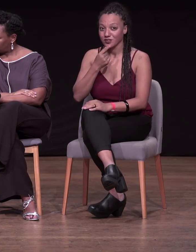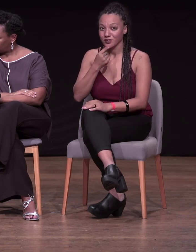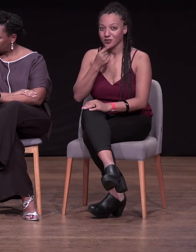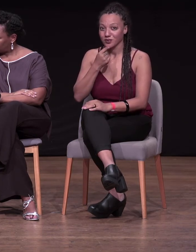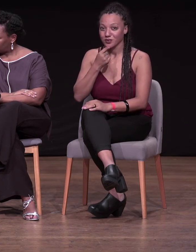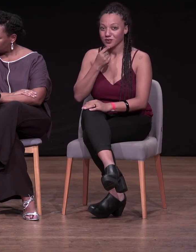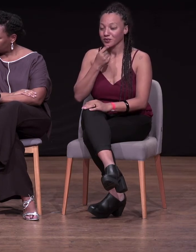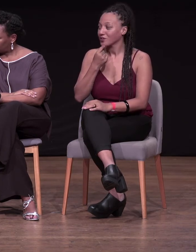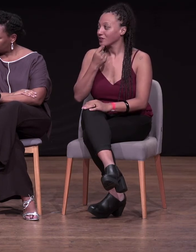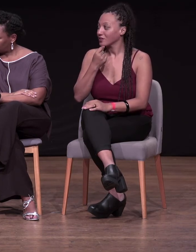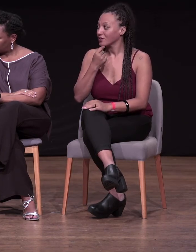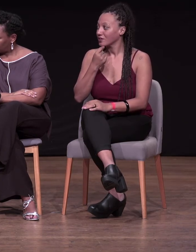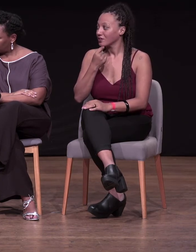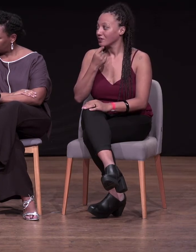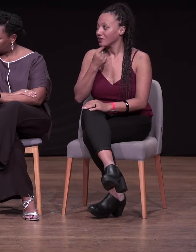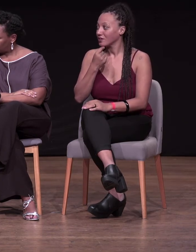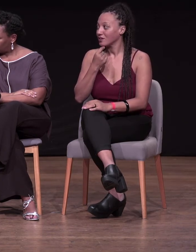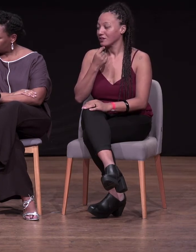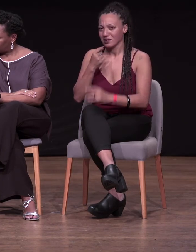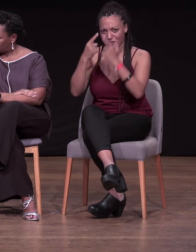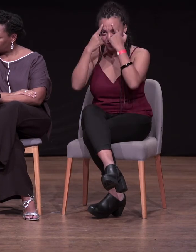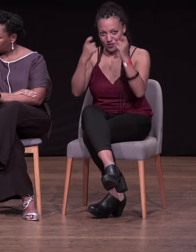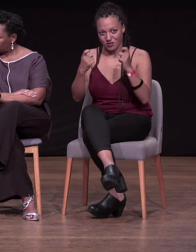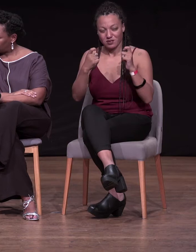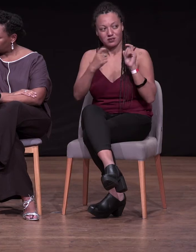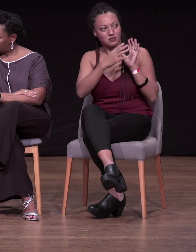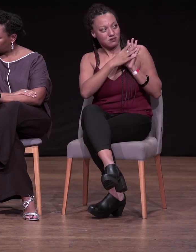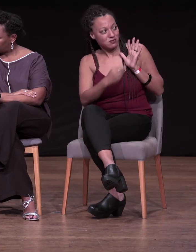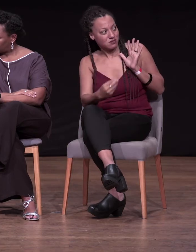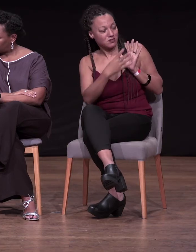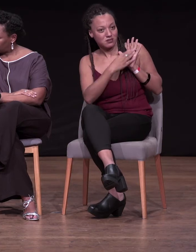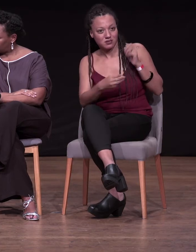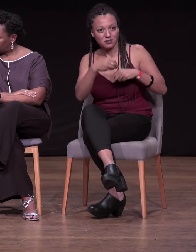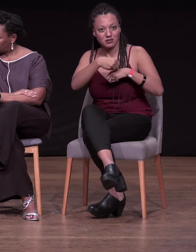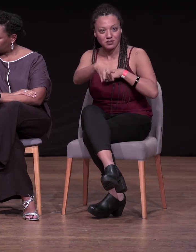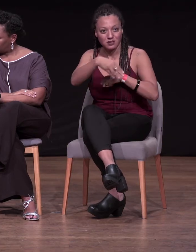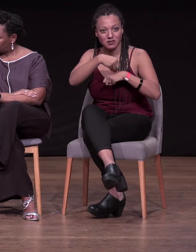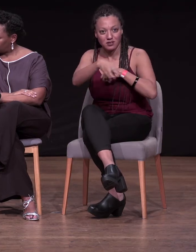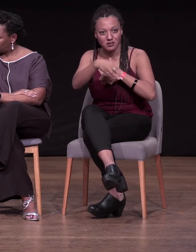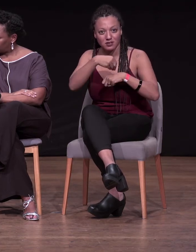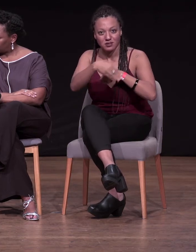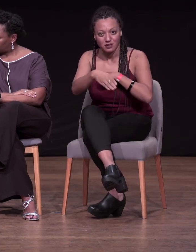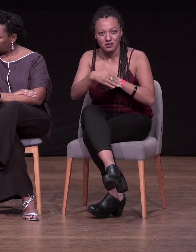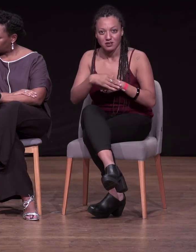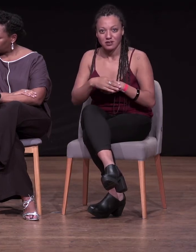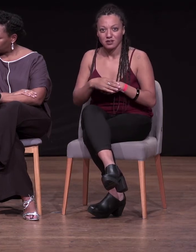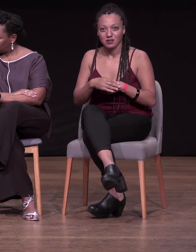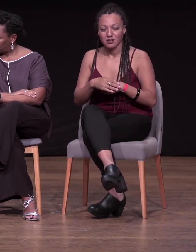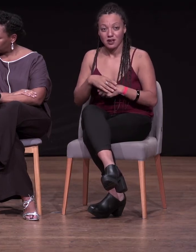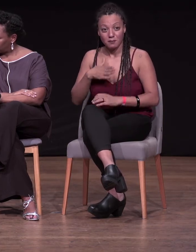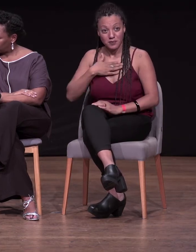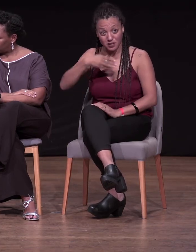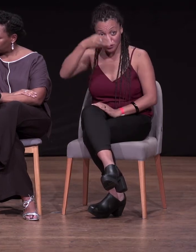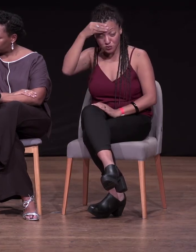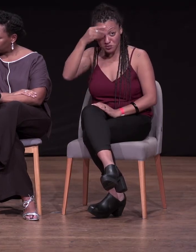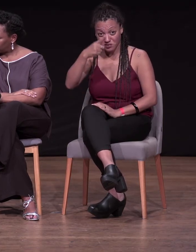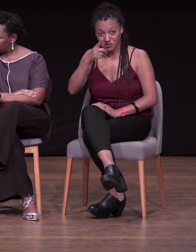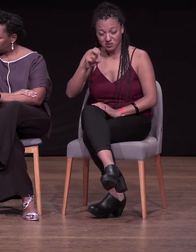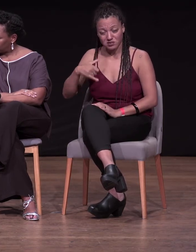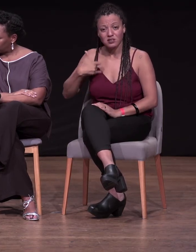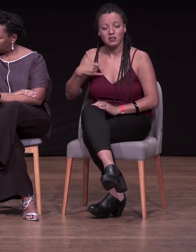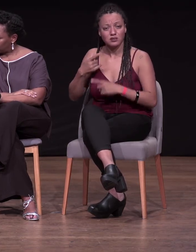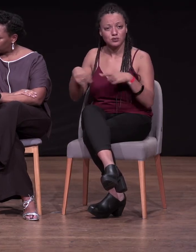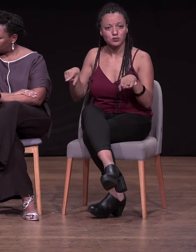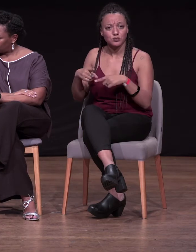de violência também, que também são atravessados por essa violência. Né? E quando eu escuto esse funk, senta na Glock, senta na cá, a minha sobrinha escuta esse funk, de 15 anos,